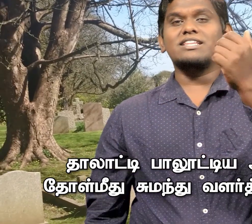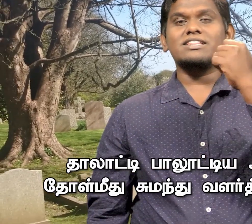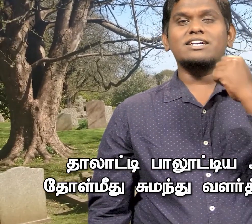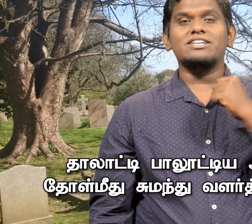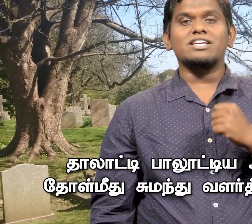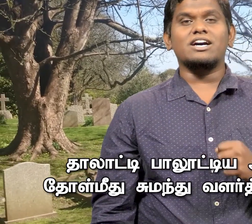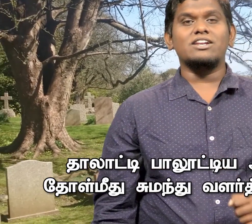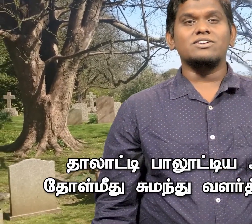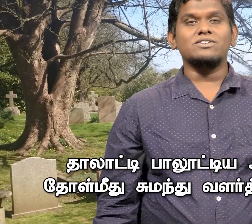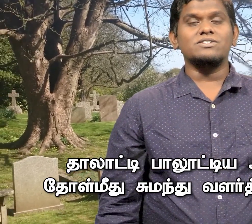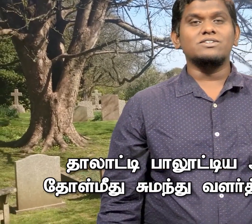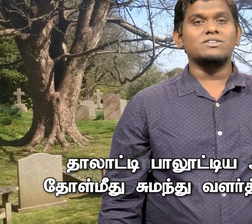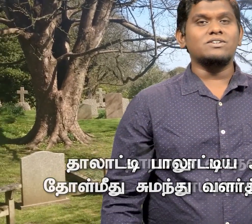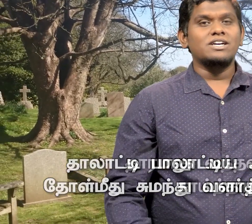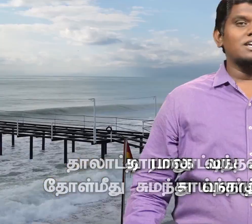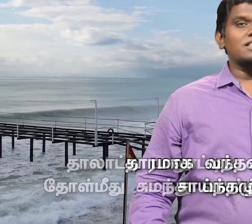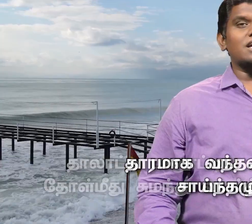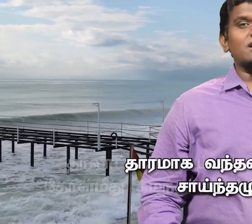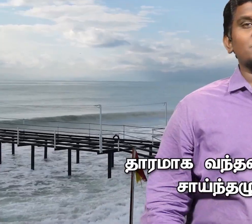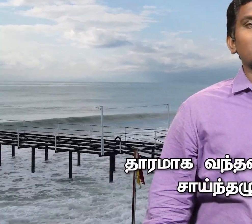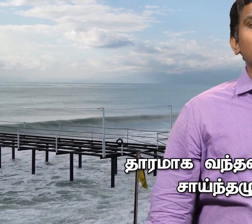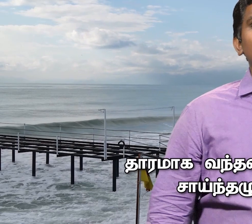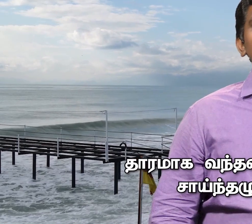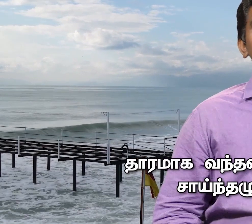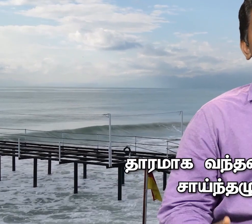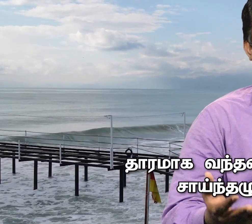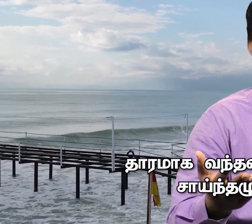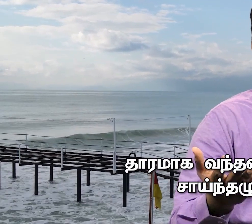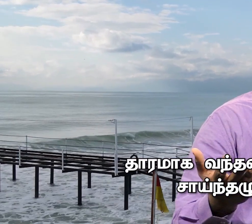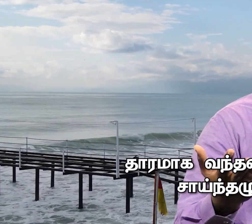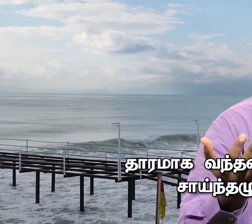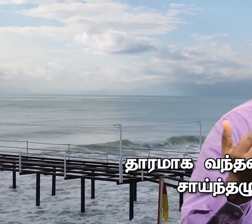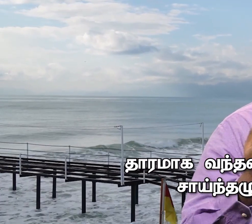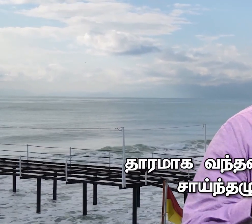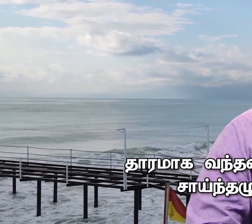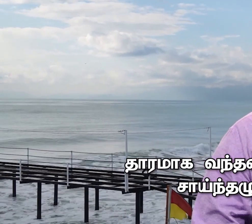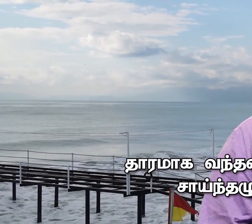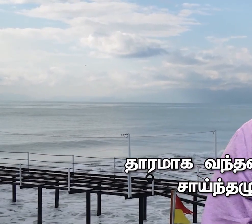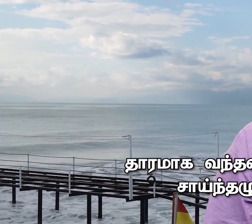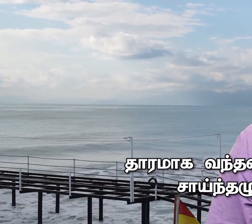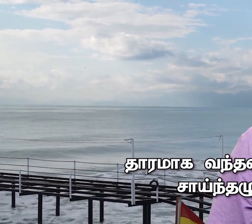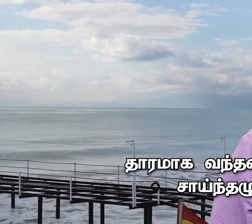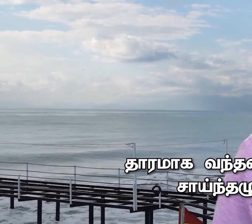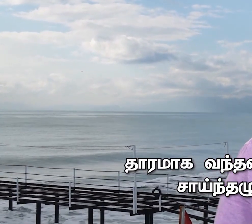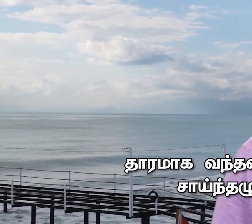வளர்த்த தந்தை தடுத்தாலும் தாரமாக வந்தவள் மார்பில்